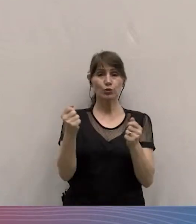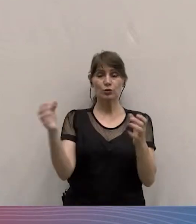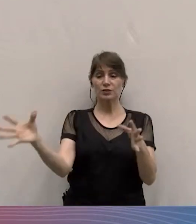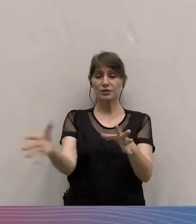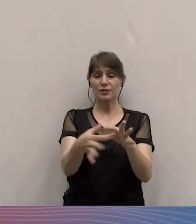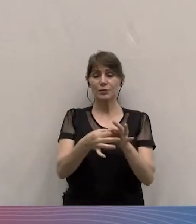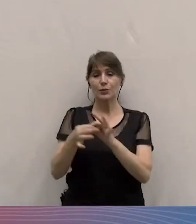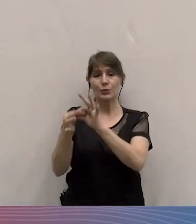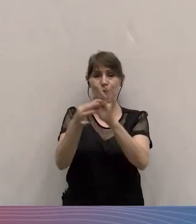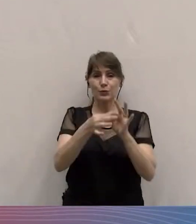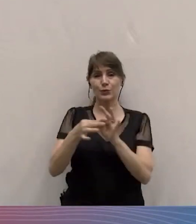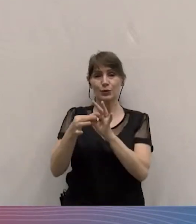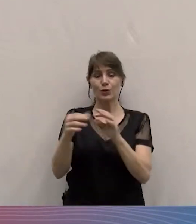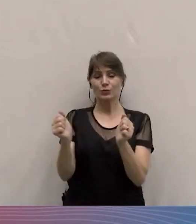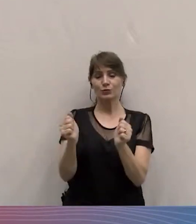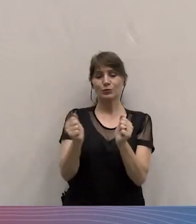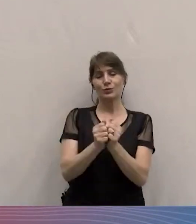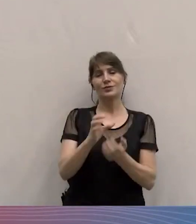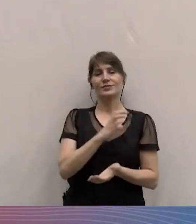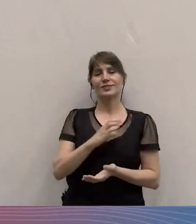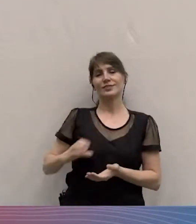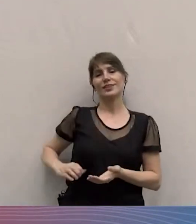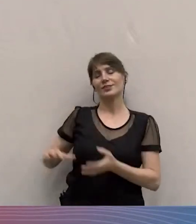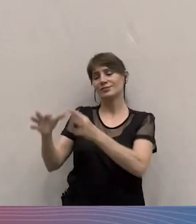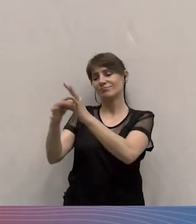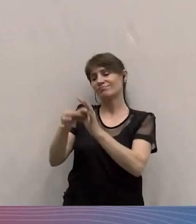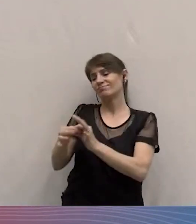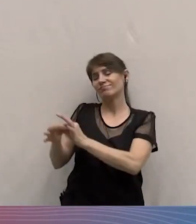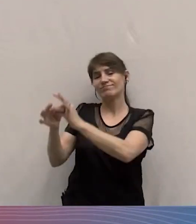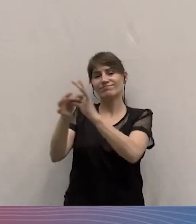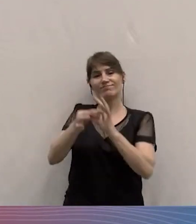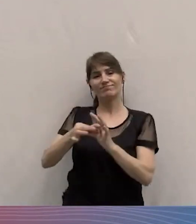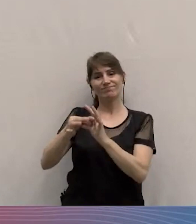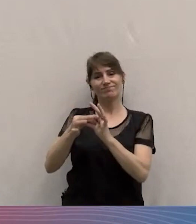um em Cristo Jesus.